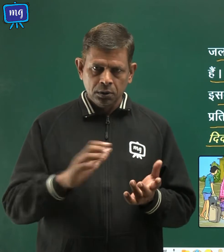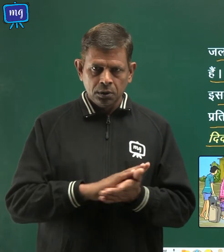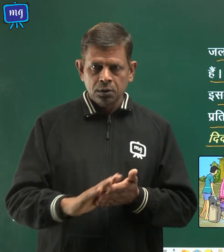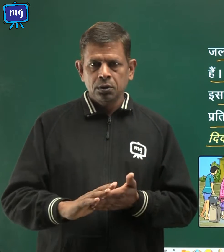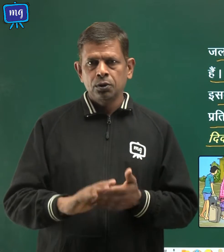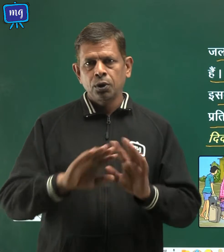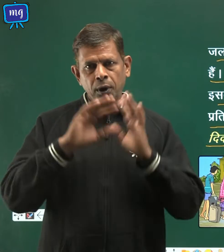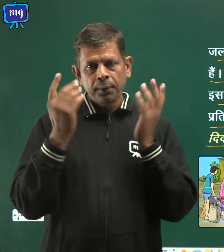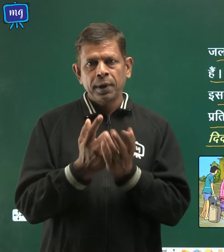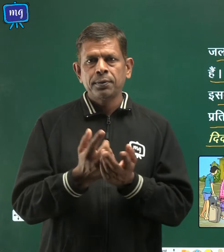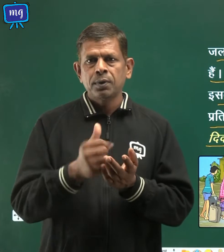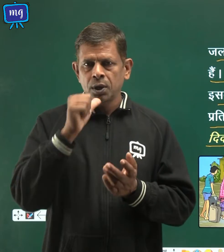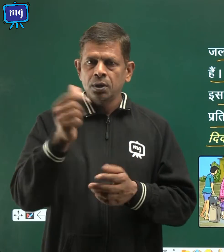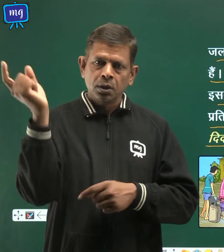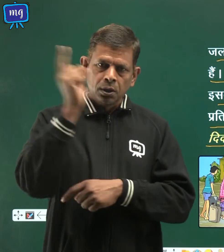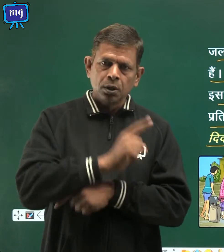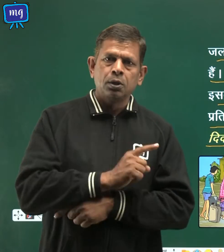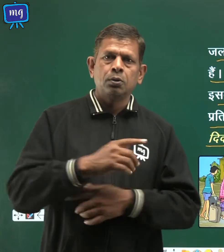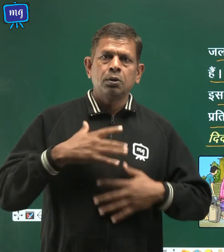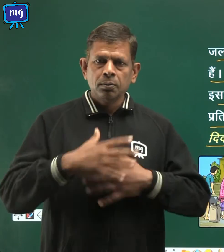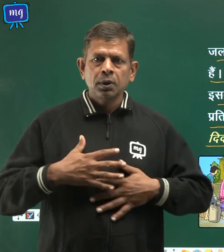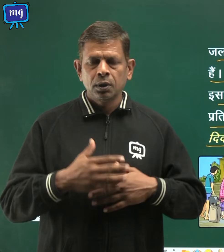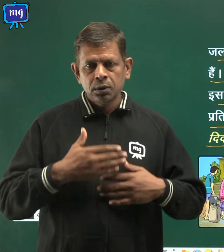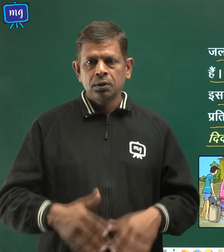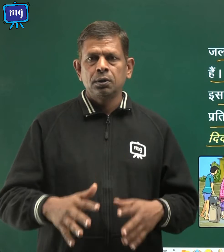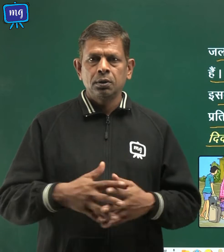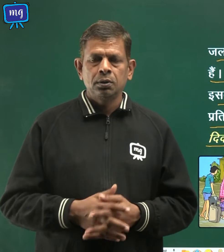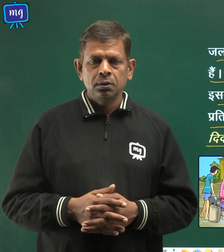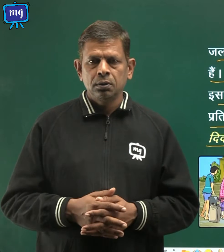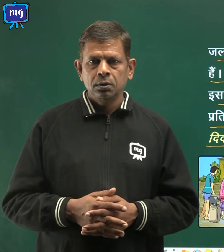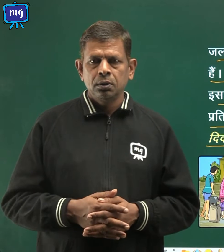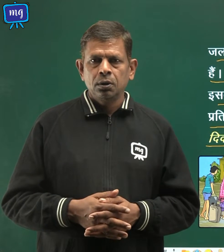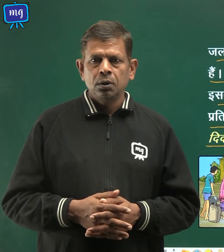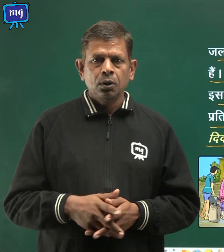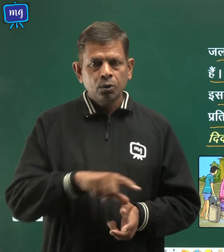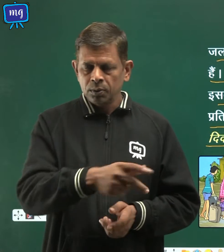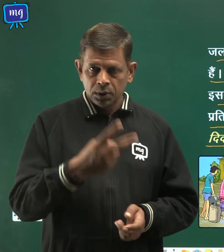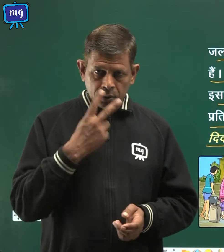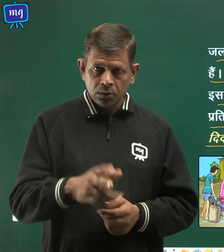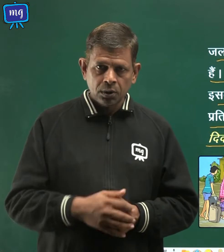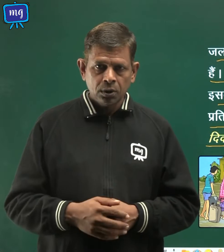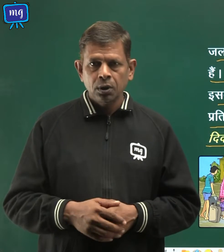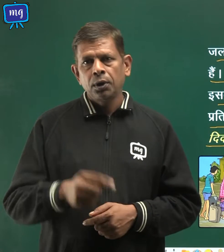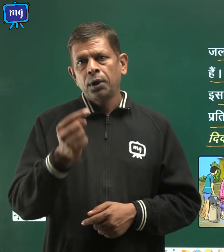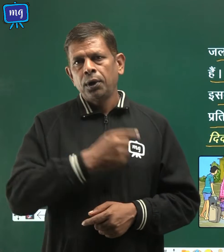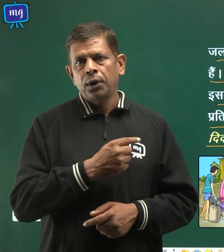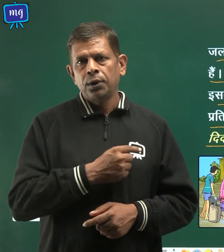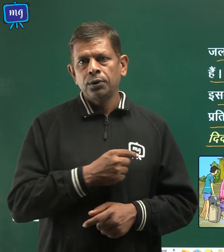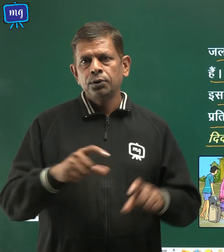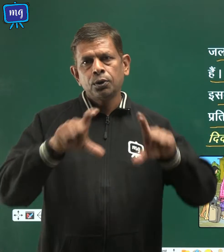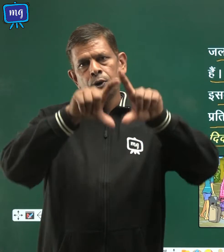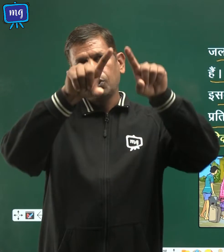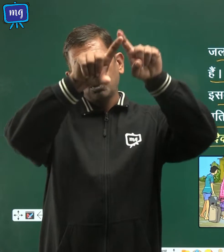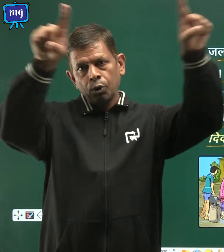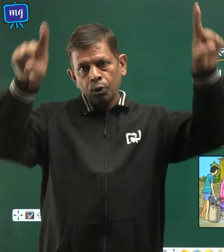विश्व जल दिवस मनाया जाता है। तुमने देखा होगा ना, ऐसे पोस्टर लगाए जाते